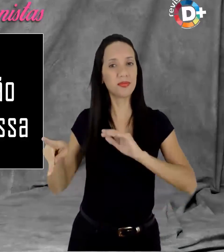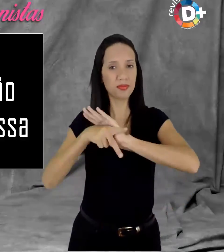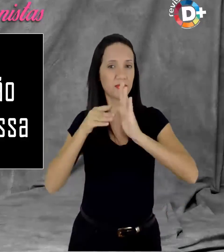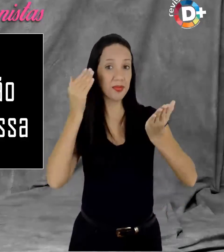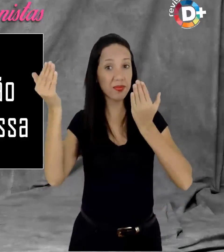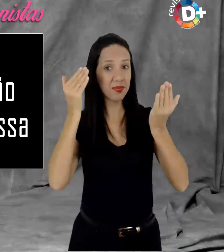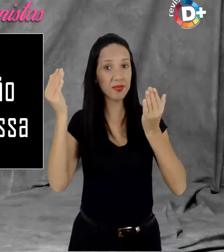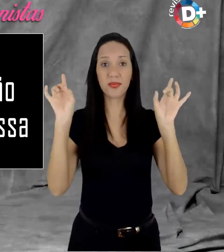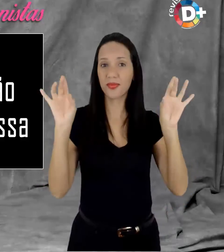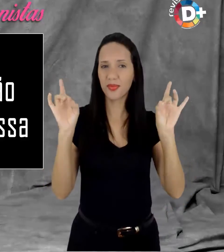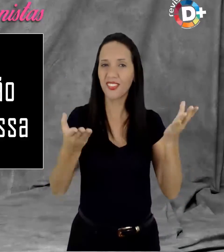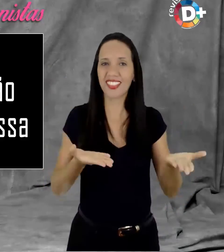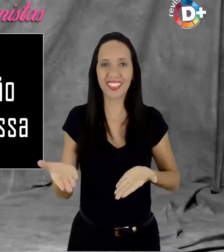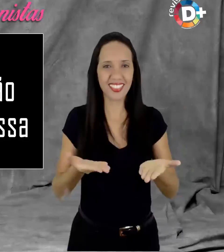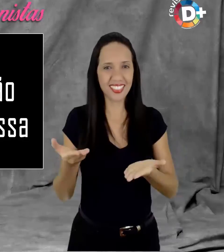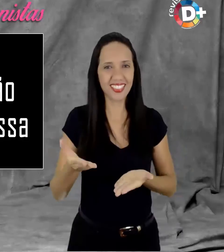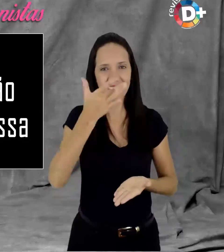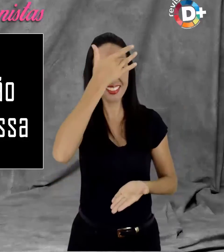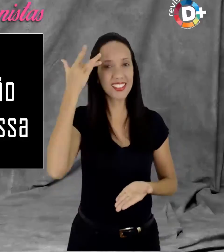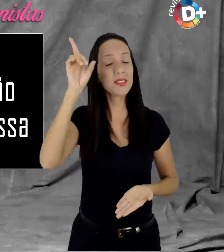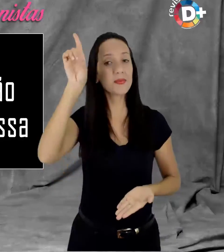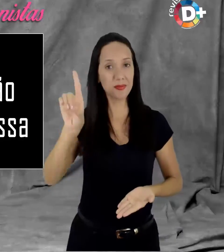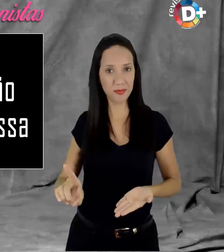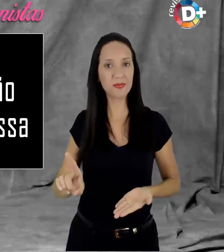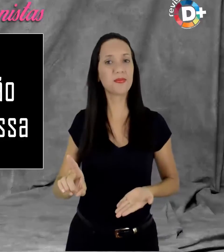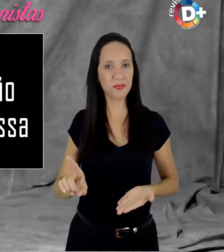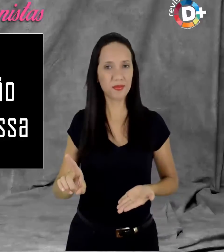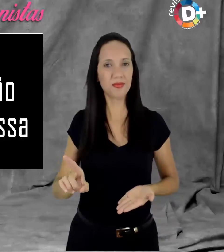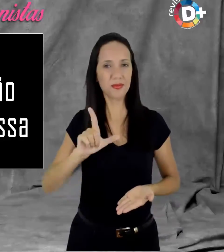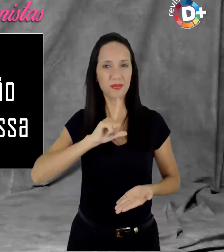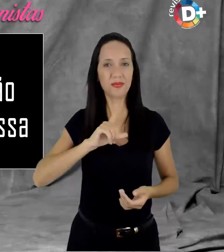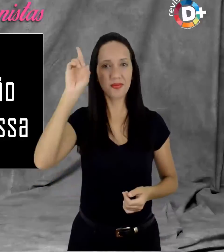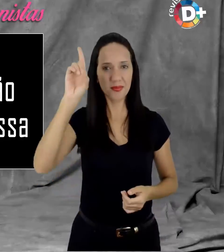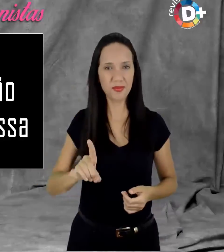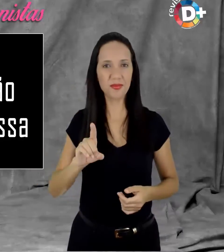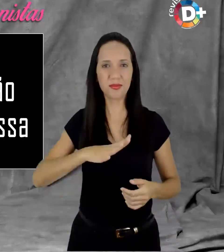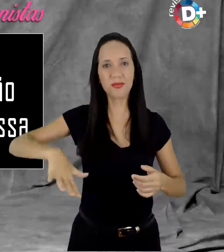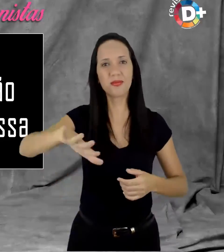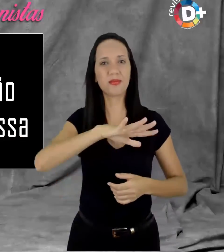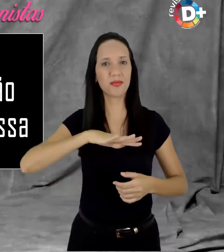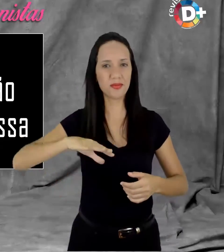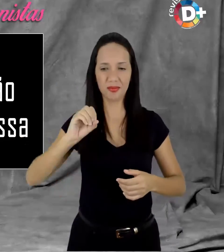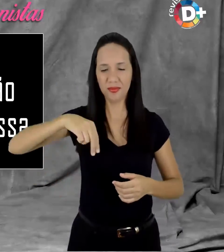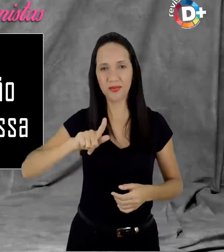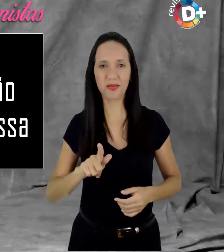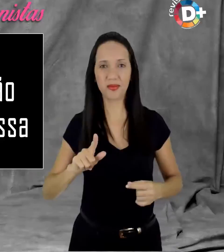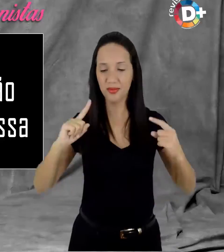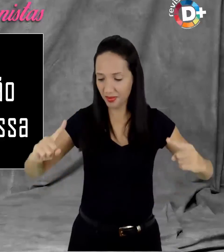Ressalta Eliane Lemos Osóris, psicóloga especialista no atendimento à pessoa com deficiência